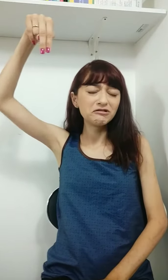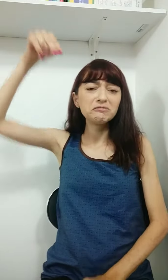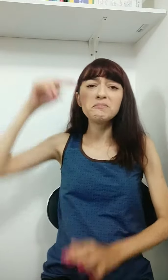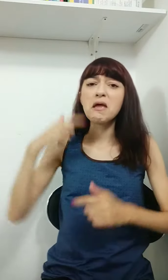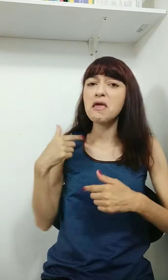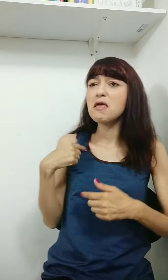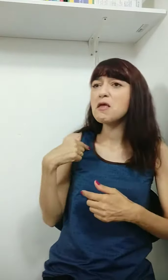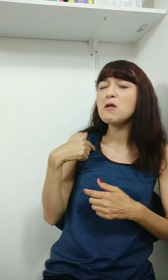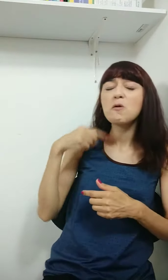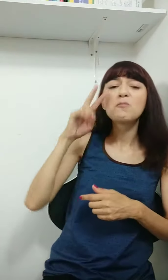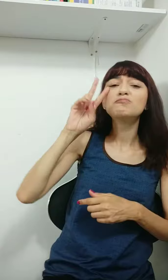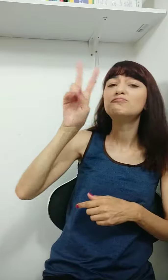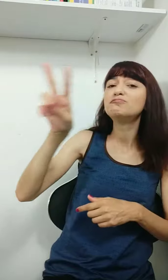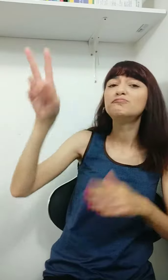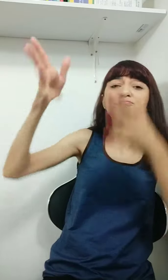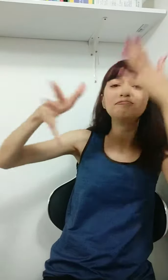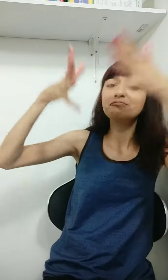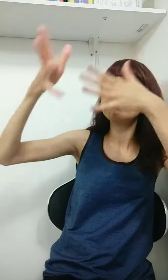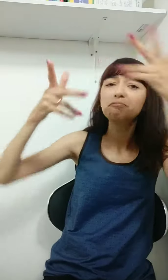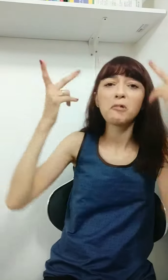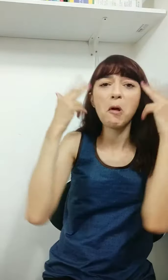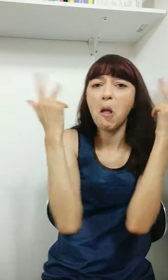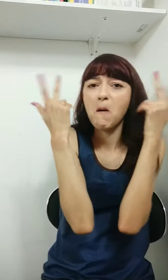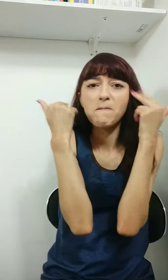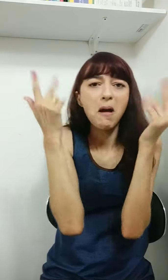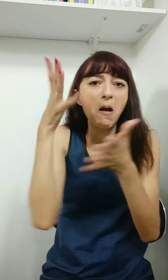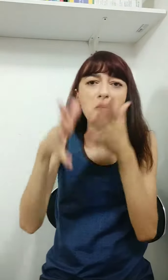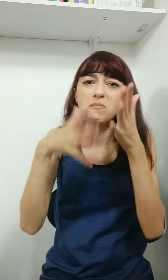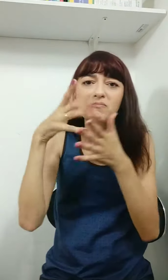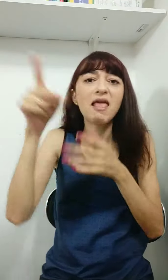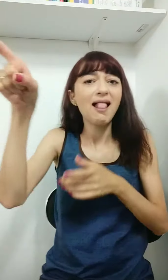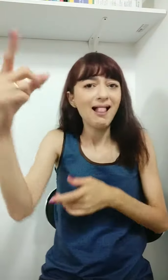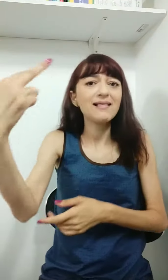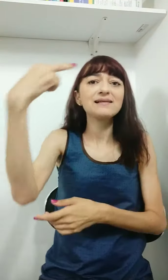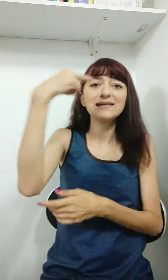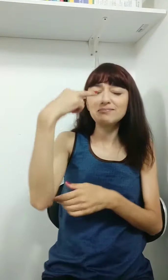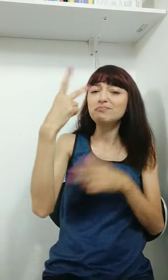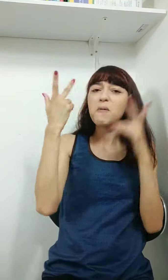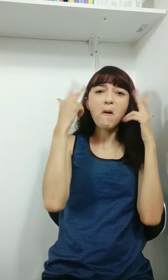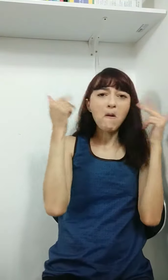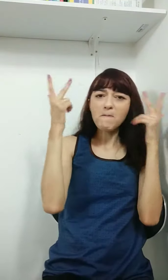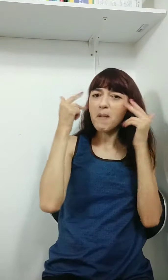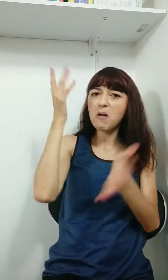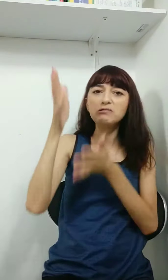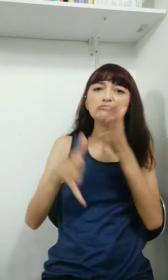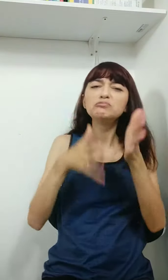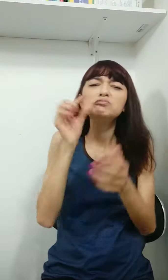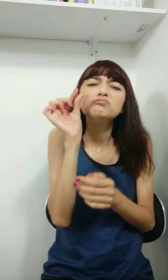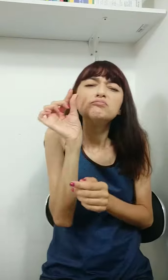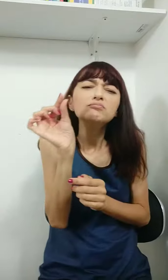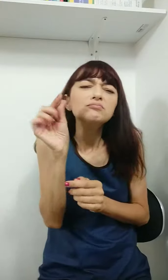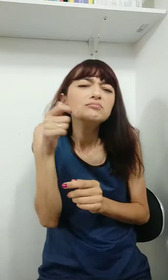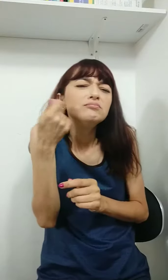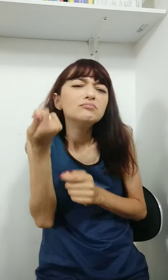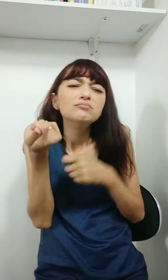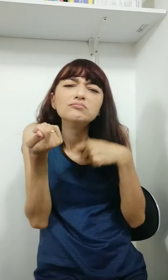diversos surdos que moram no norte do Brasil e eu vejo eles sinalizarem, eu entendo, compreendo eles, tudo que eles dizem e eles também